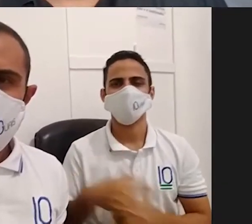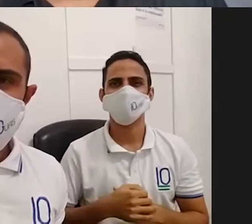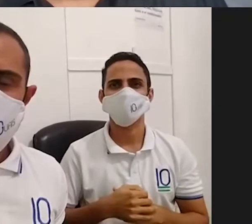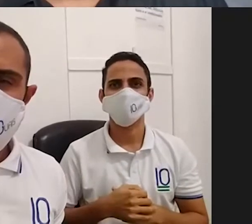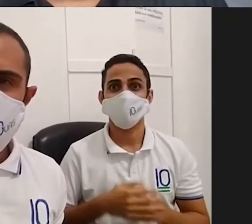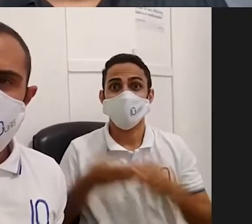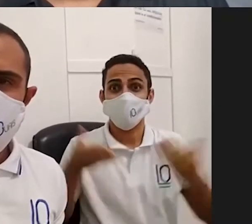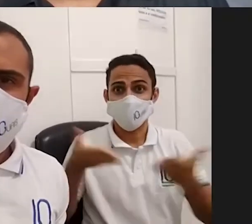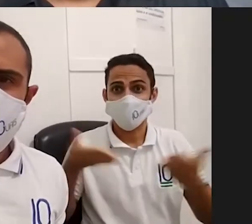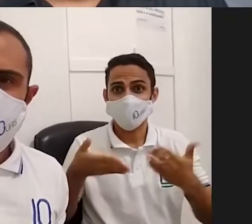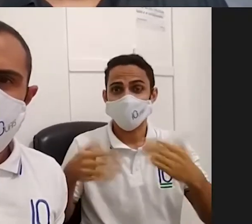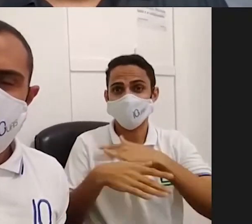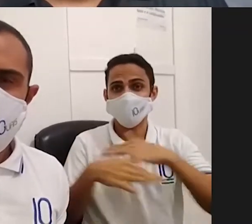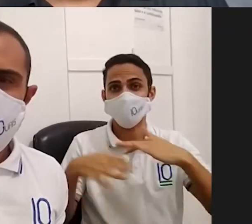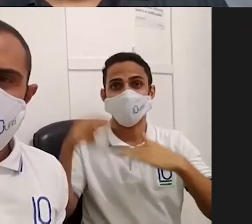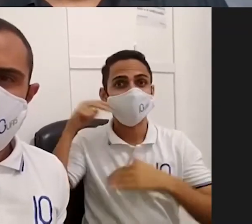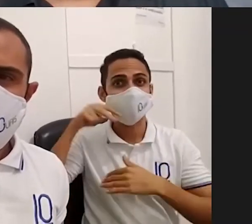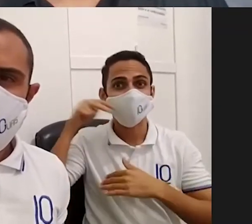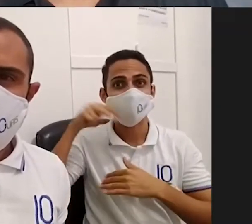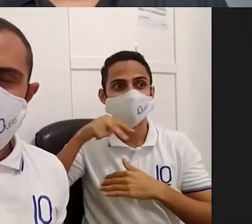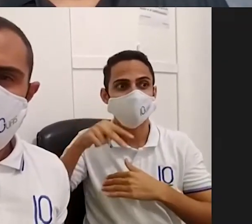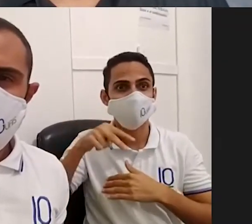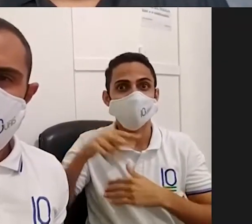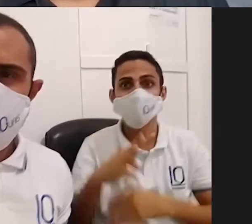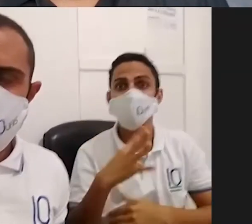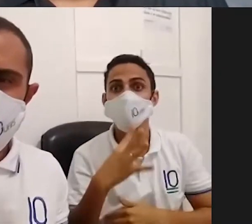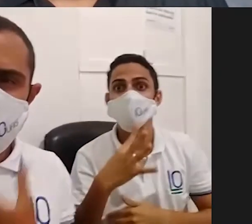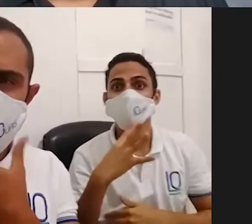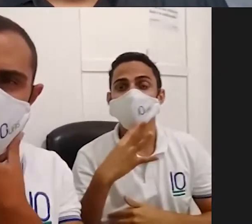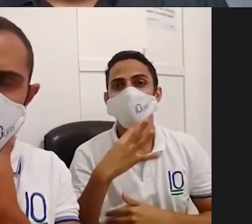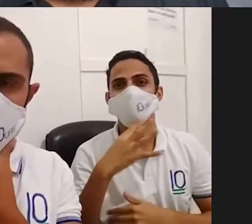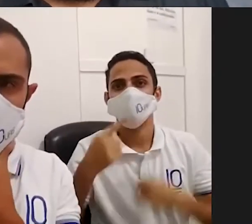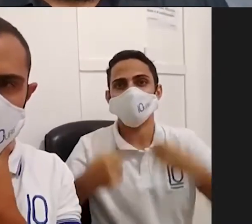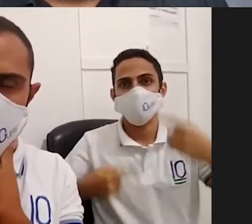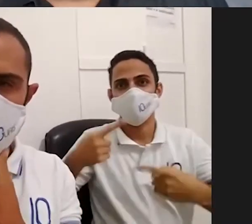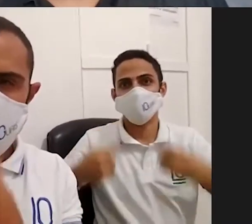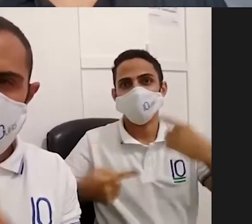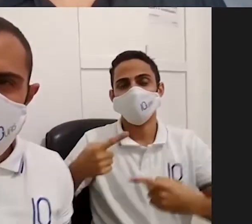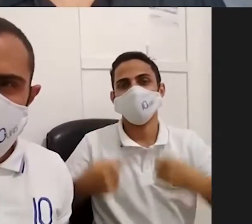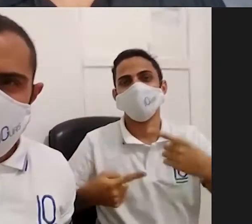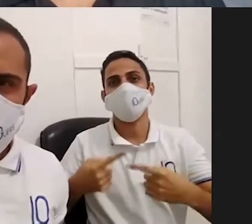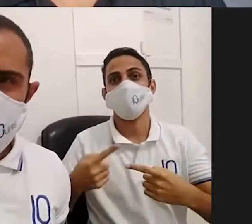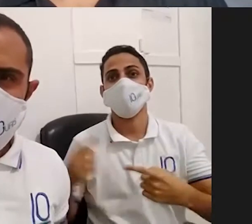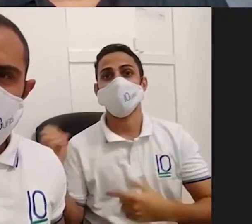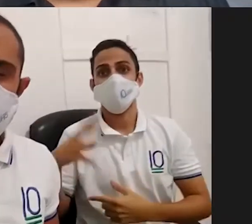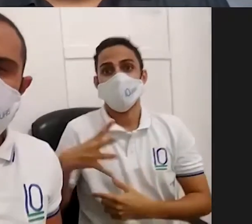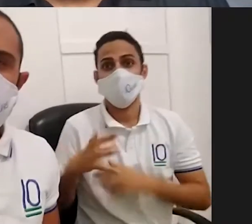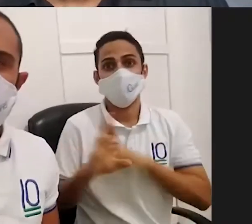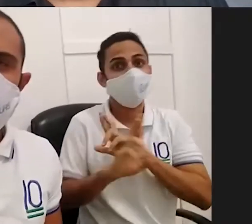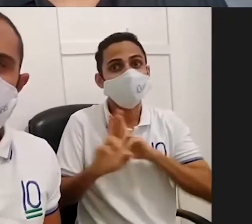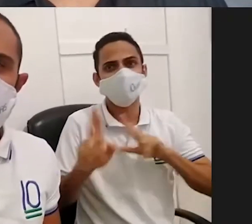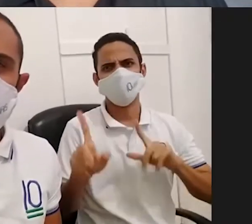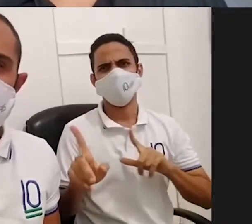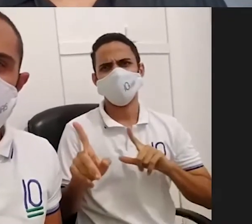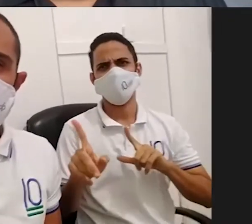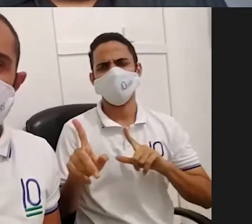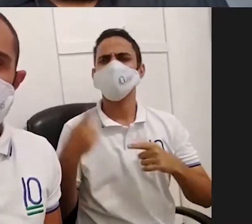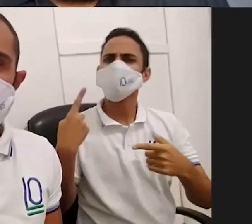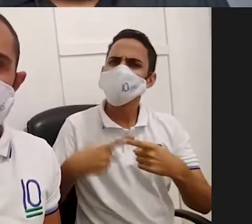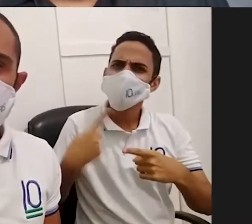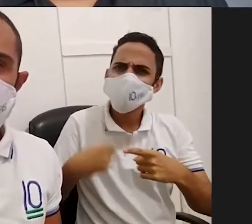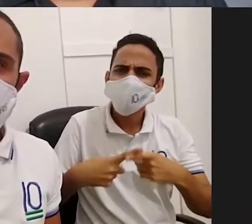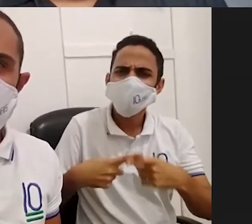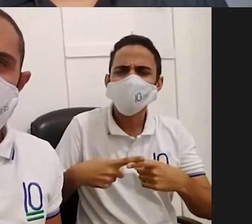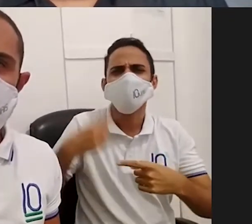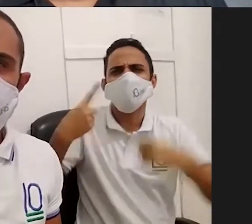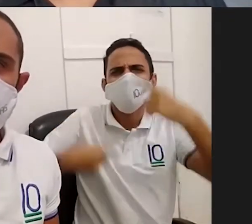essa outra forma de fazer política. De fato, nós queremos quebrar a lógica da política tradicional, que fez com que as pessoas odiassem a